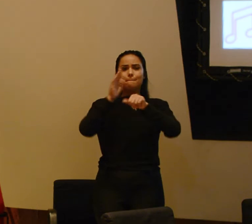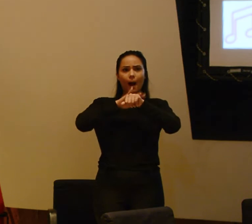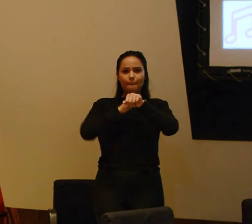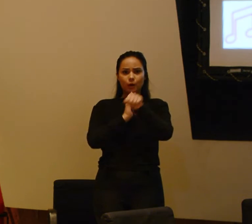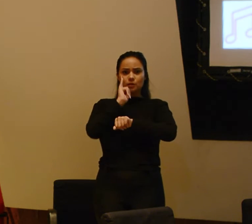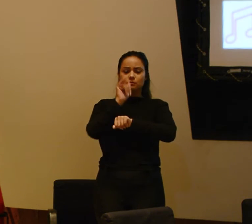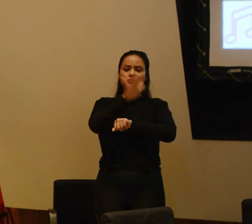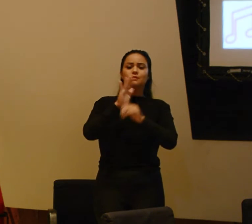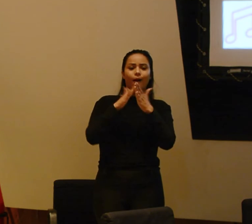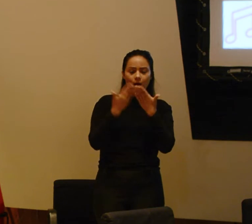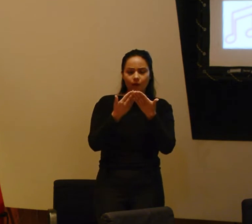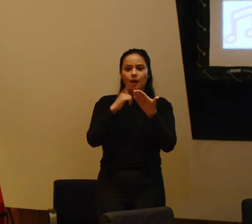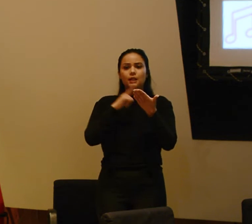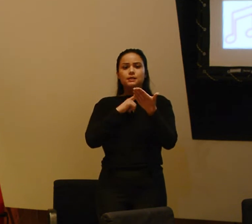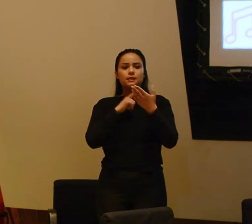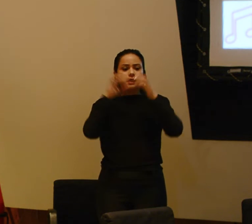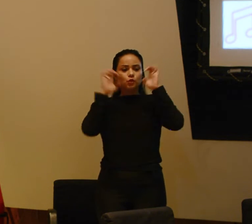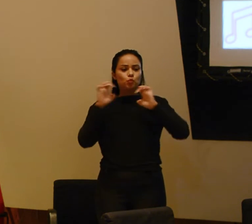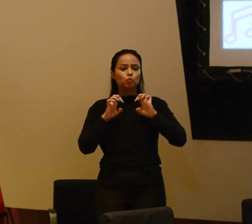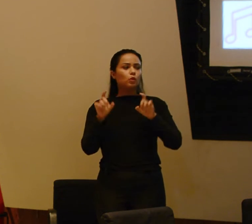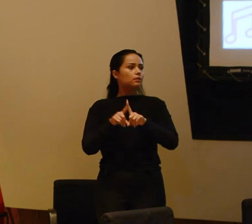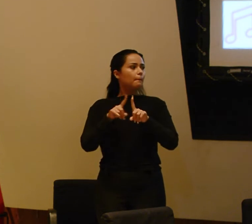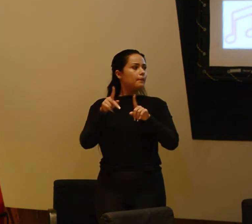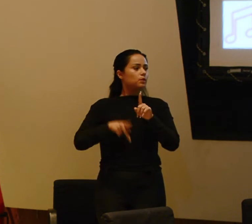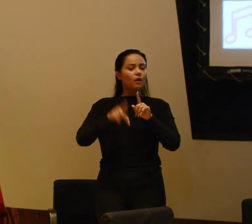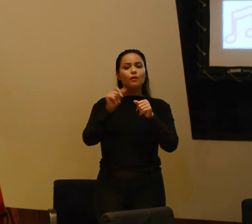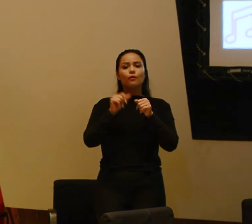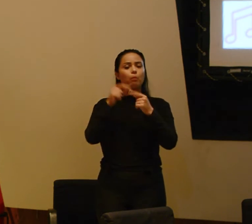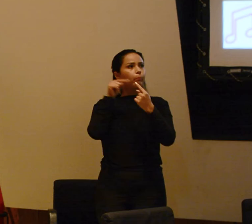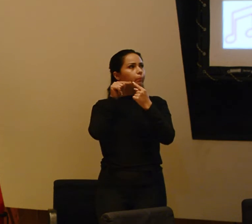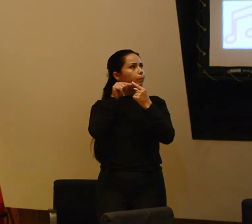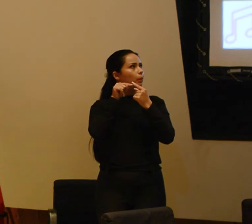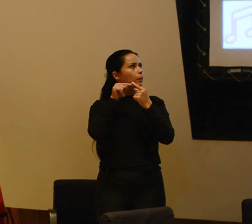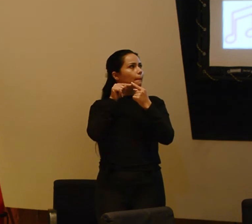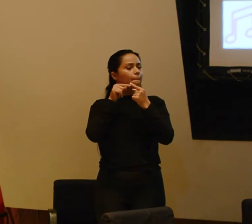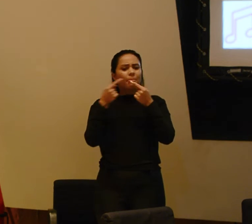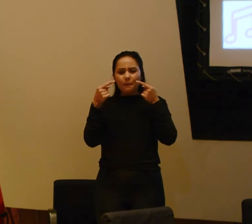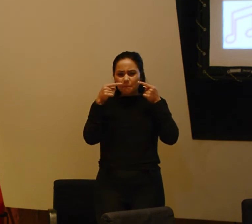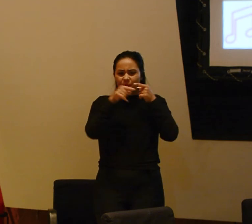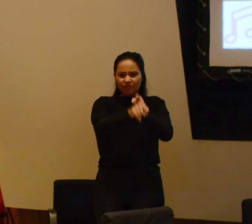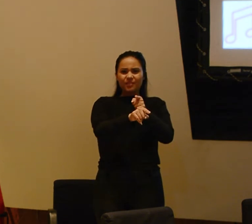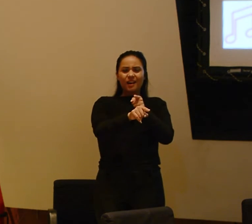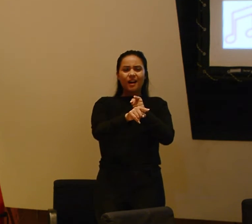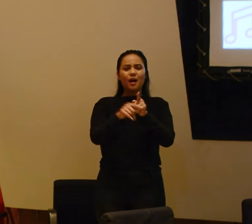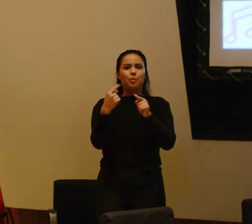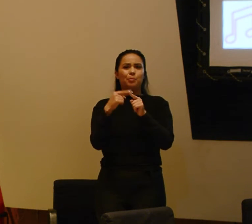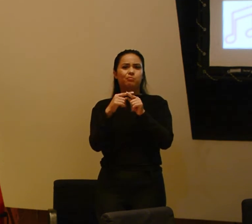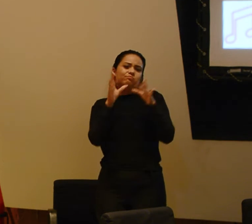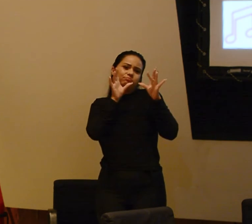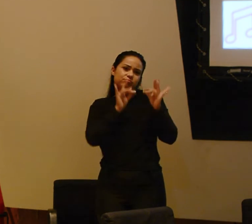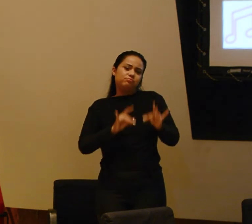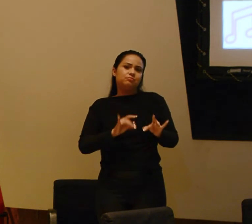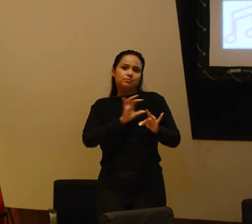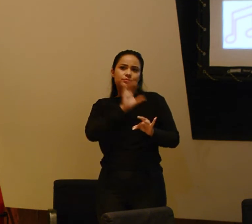importantes dessas aulas é que elas tenham estrutura e sequência, que isso faça sentido. Eu não vou me adentrar a isso, porque isso acaba ficando bem específico